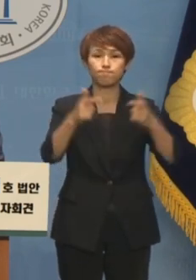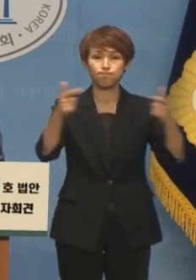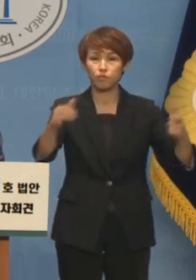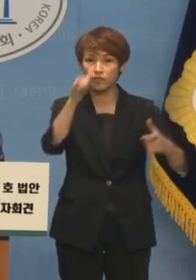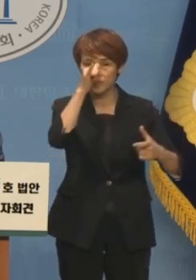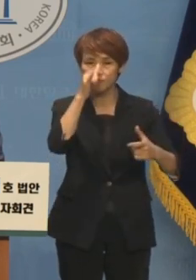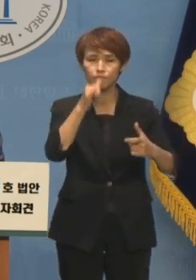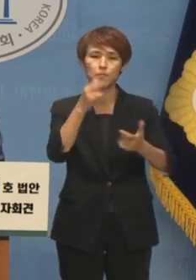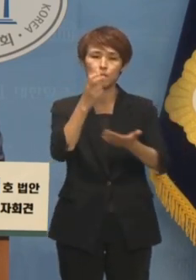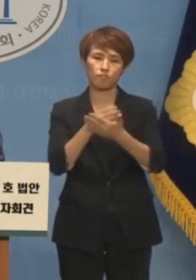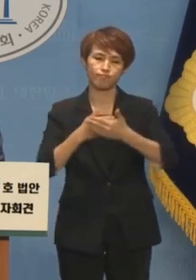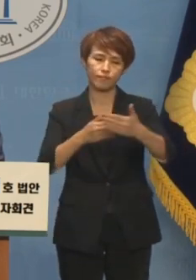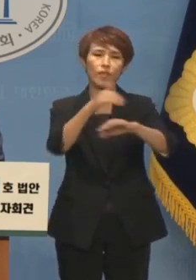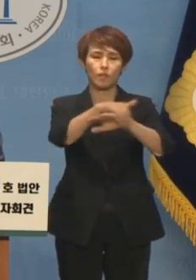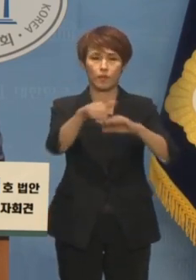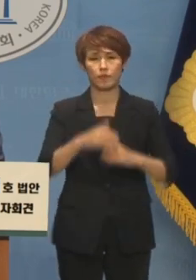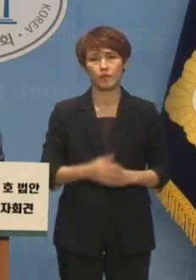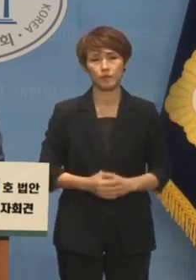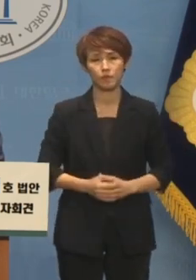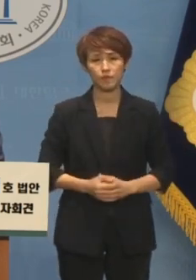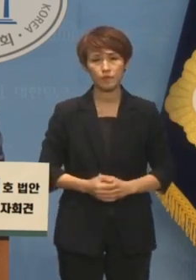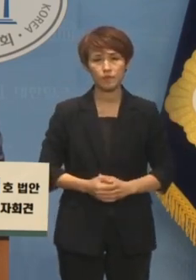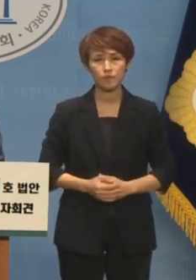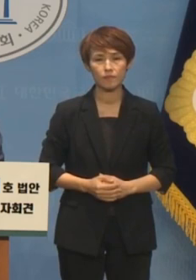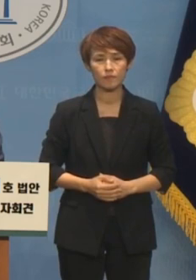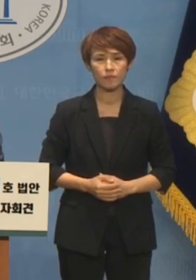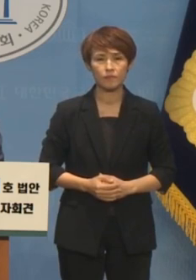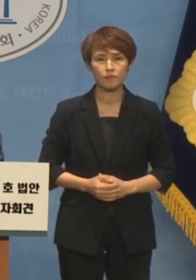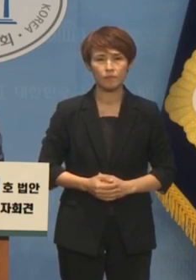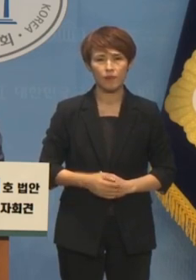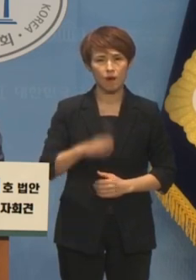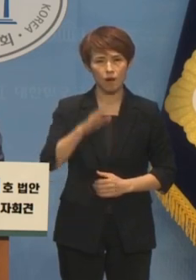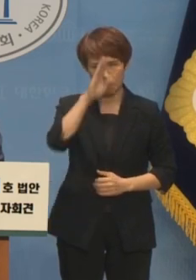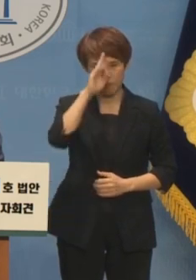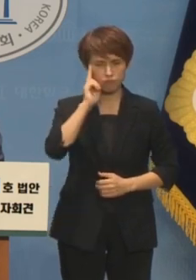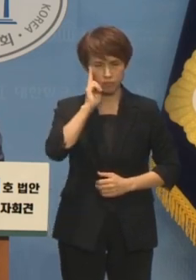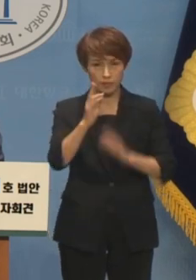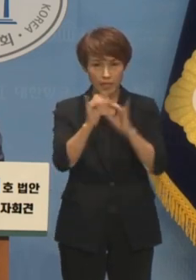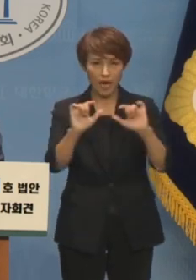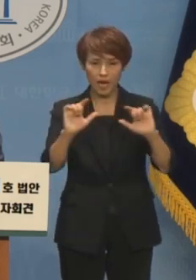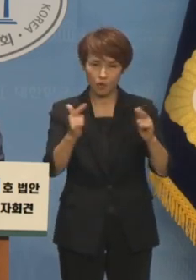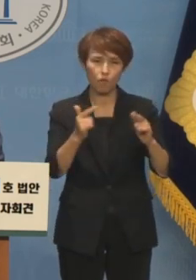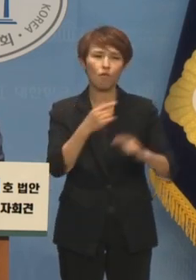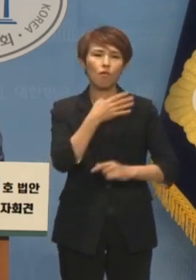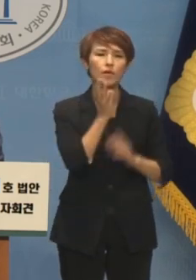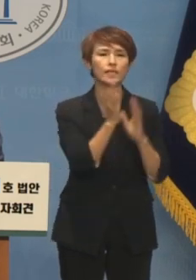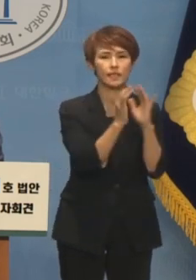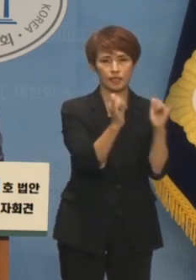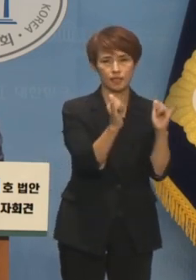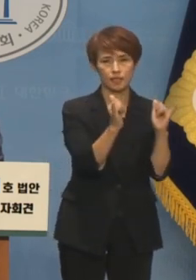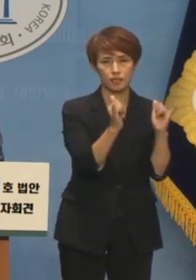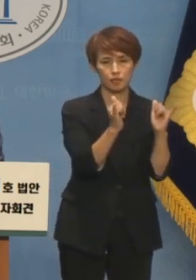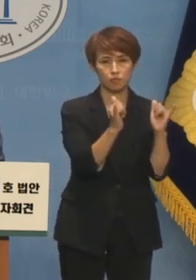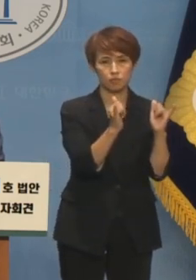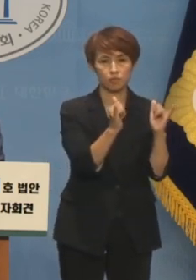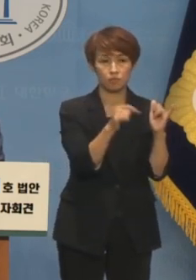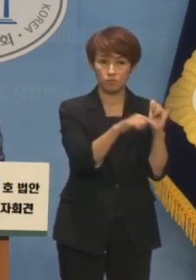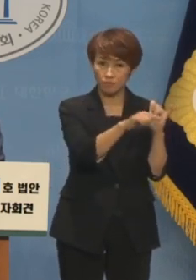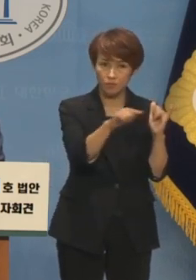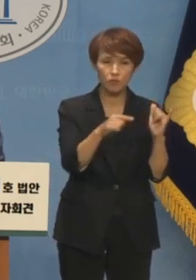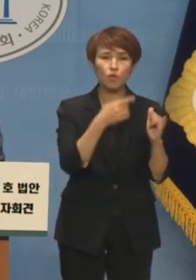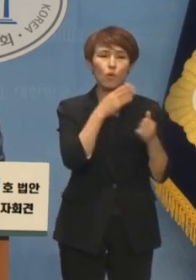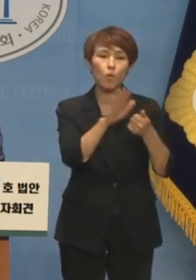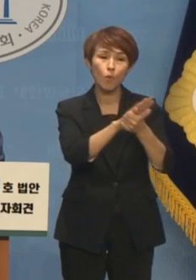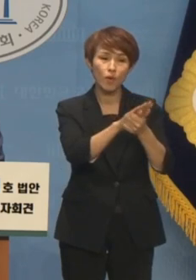추진할 예정입니다. 또한 상대적으로 중증 환자가 아닌 어르신 등의 국민께서 이용하시는